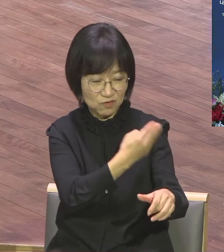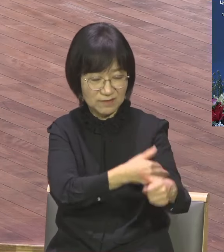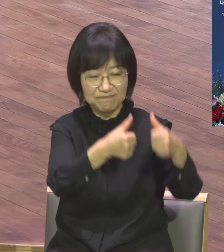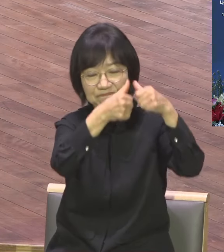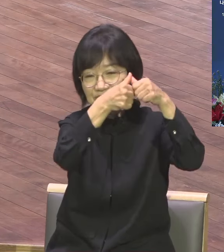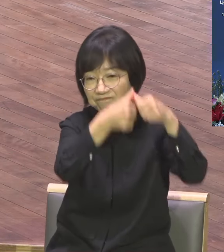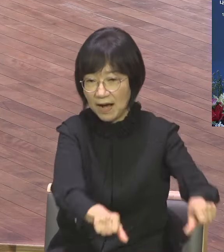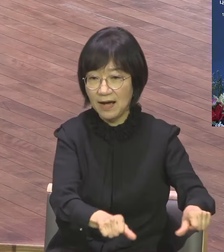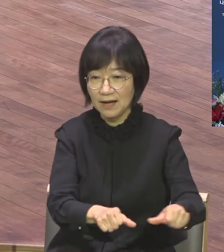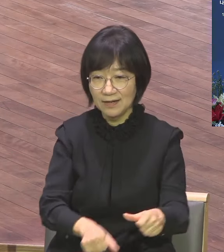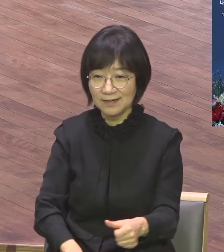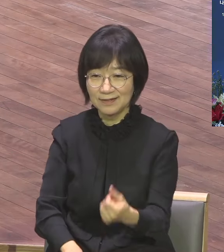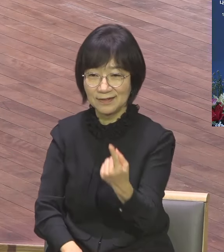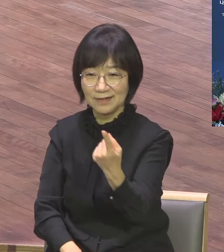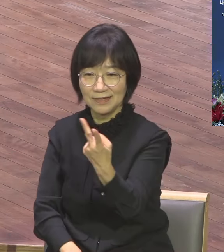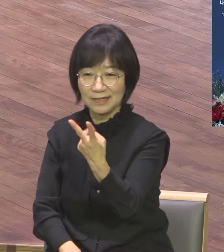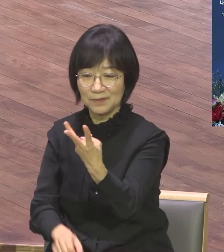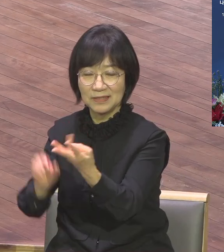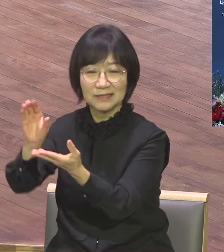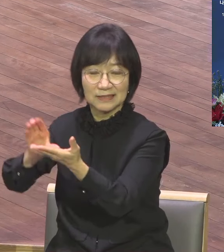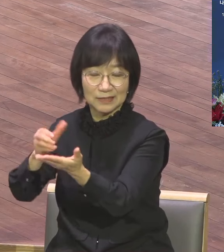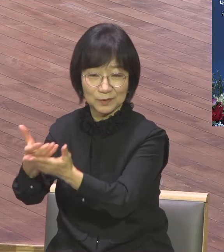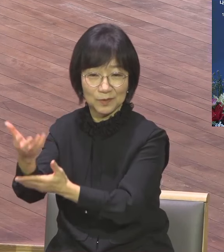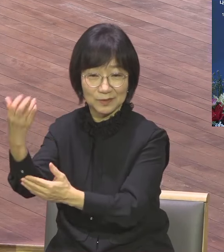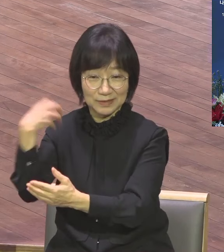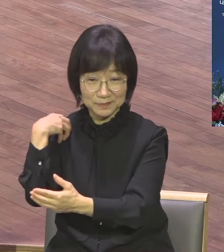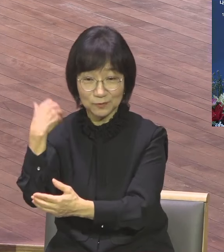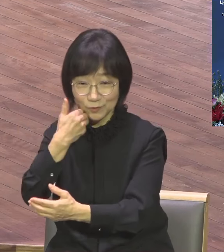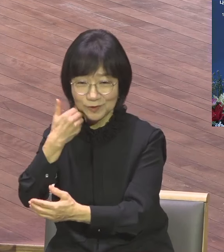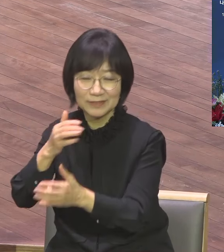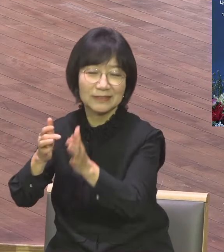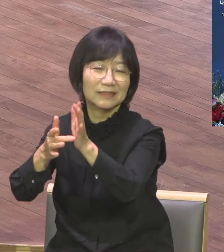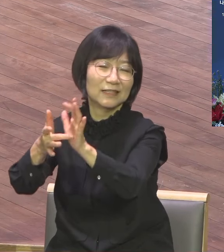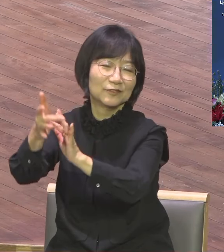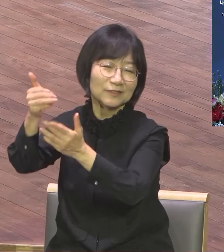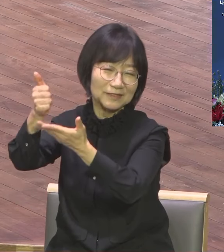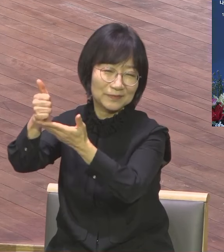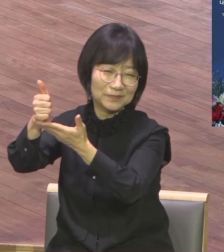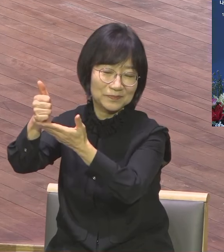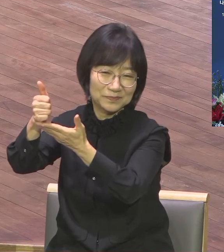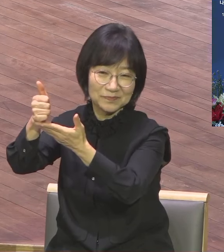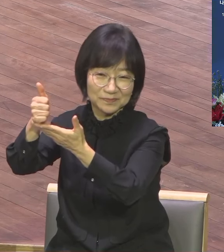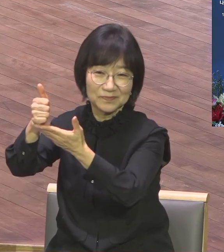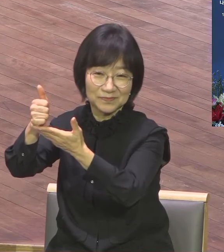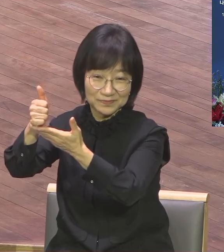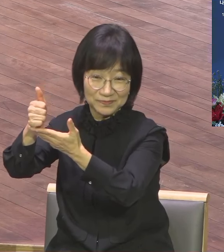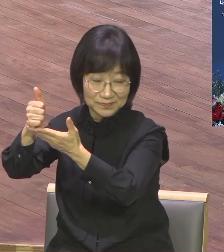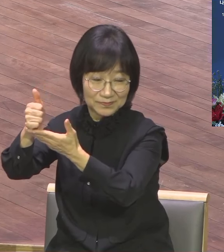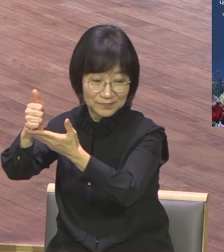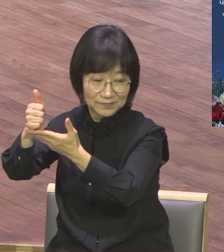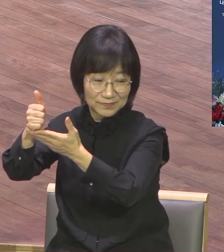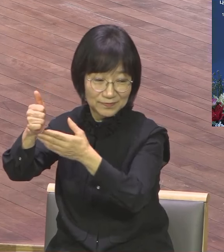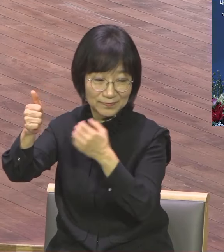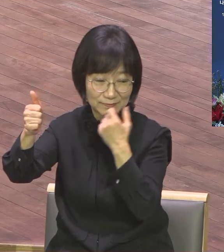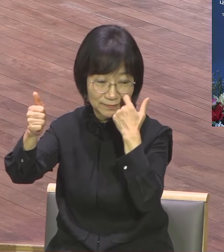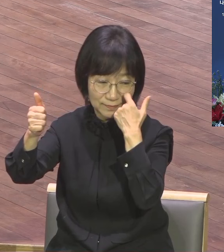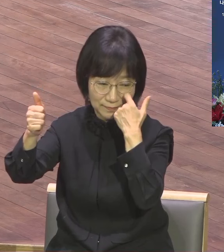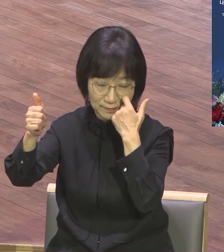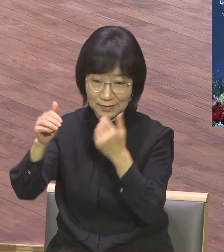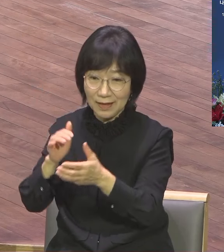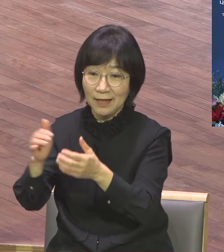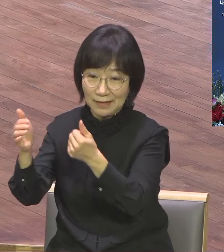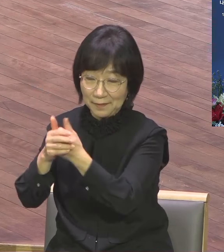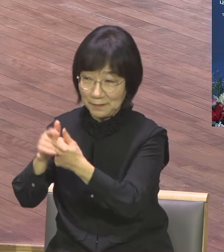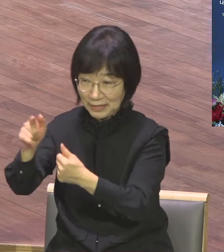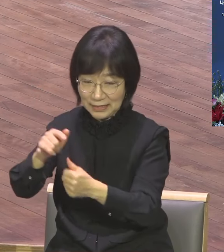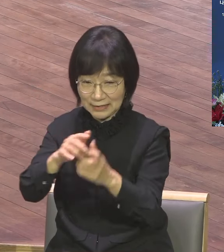분이시다. 이 놀라운 하나님의 사랑이 인간에게 구체화된 것이 바로